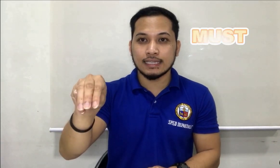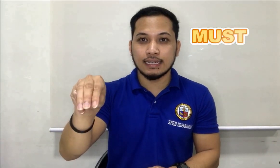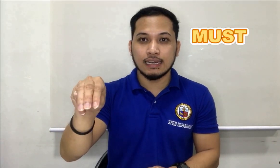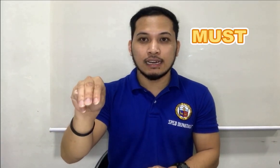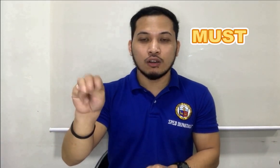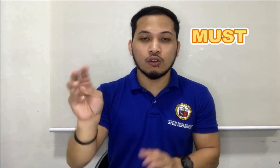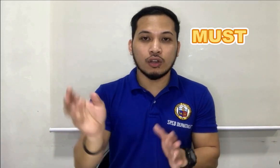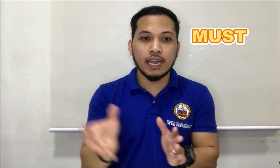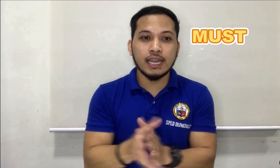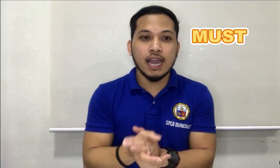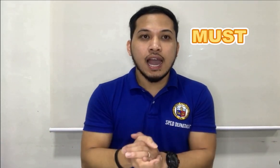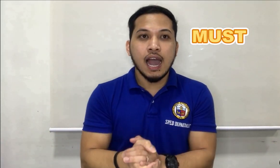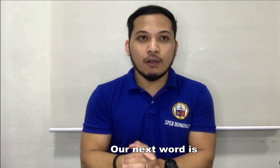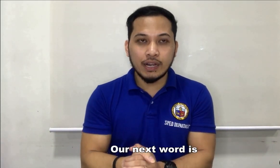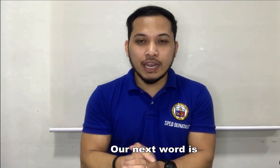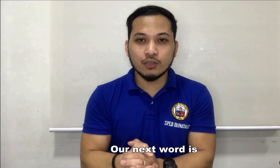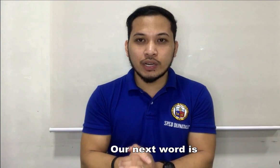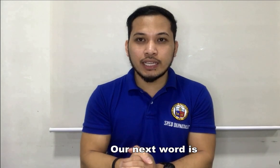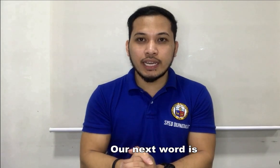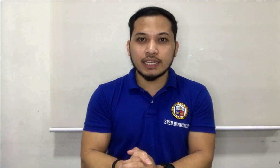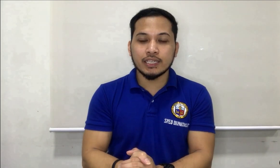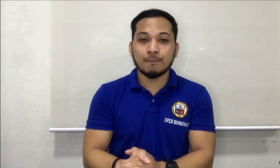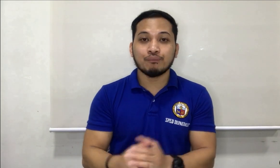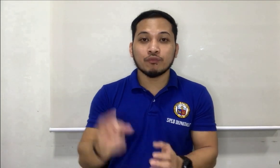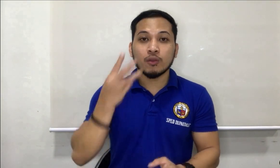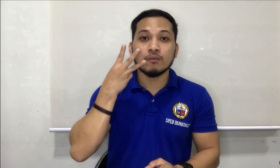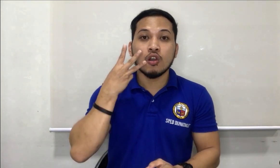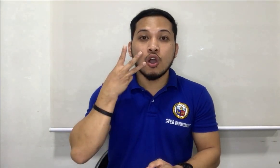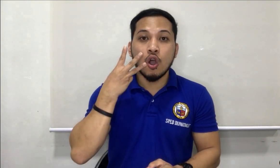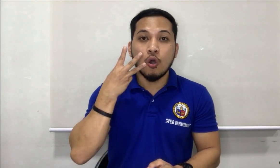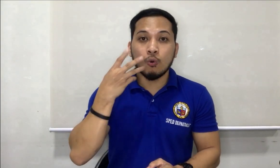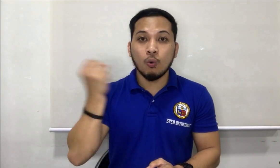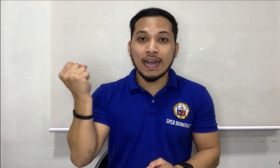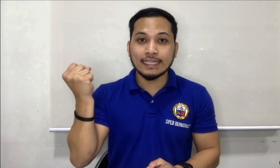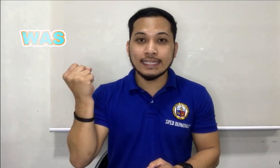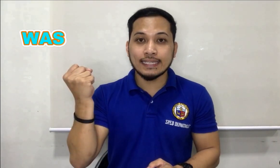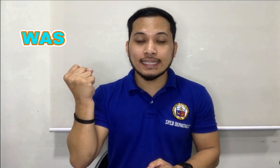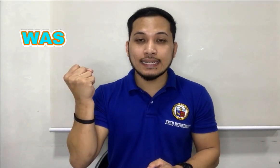Mask. Okay? Our next word is was.